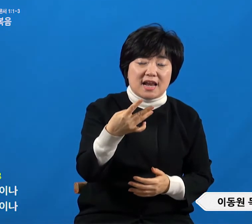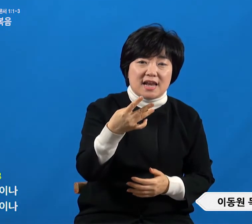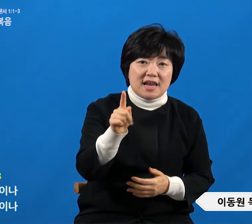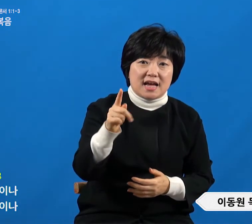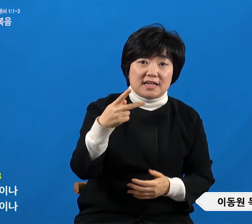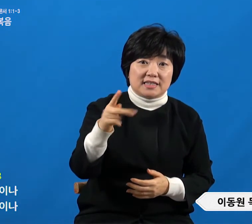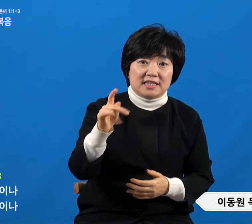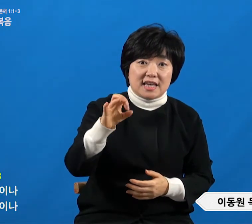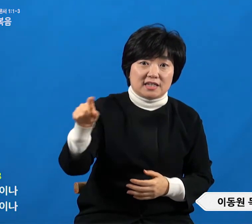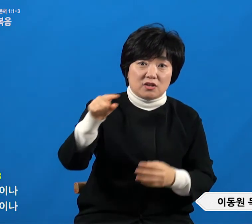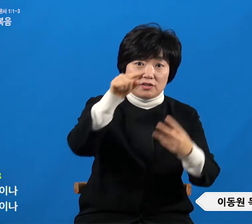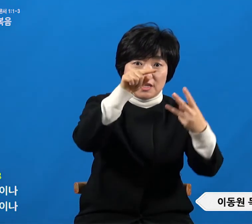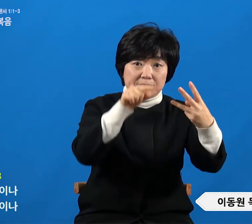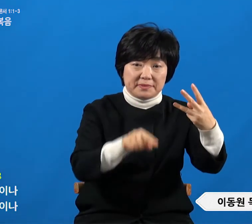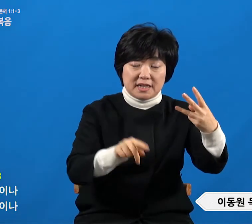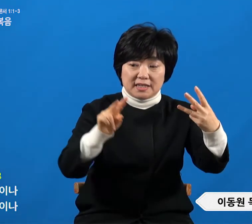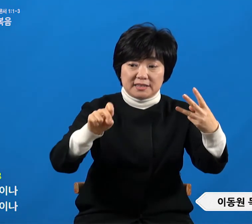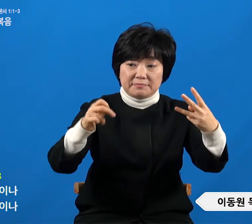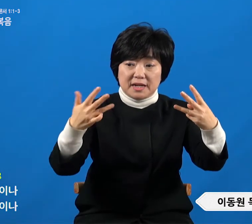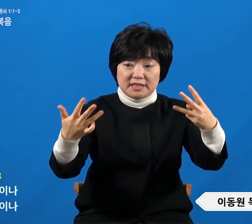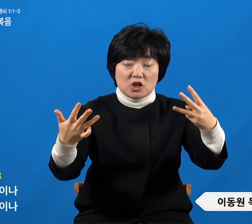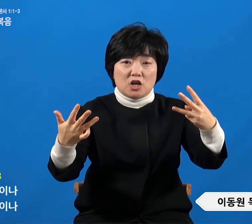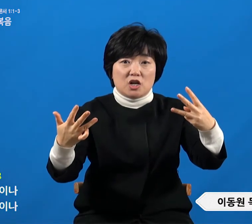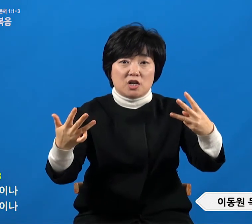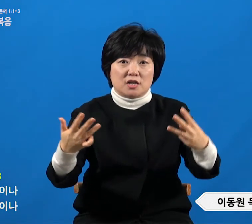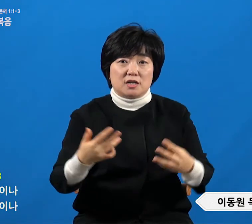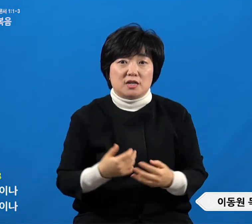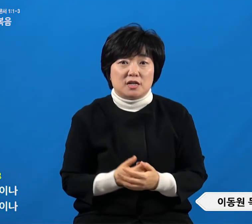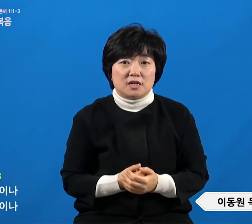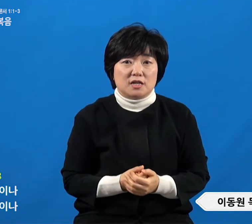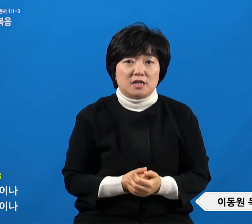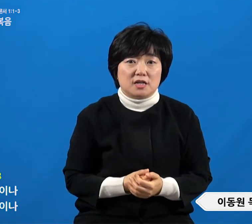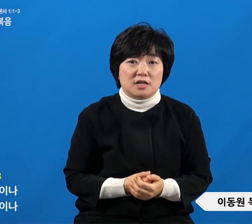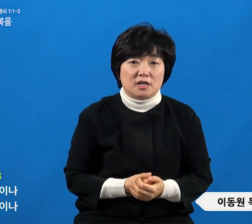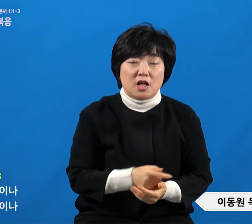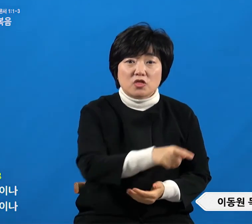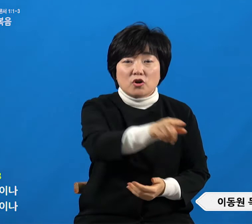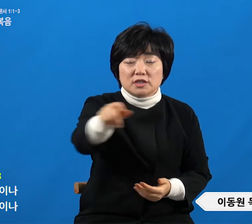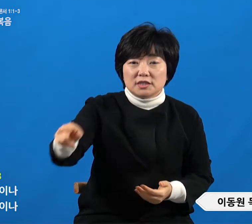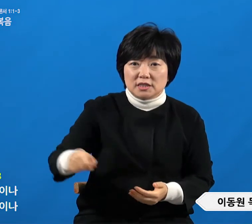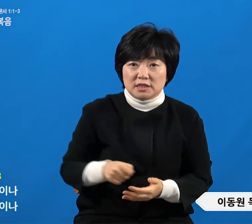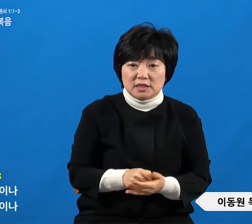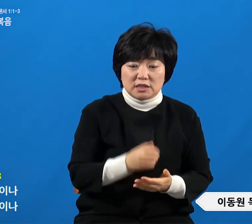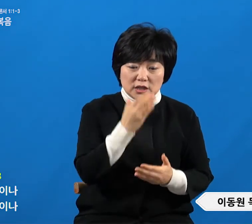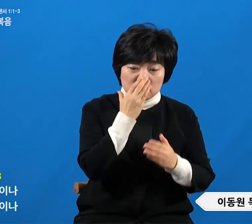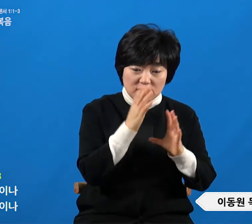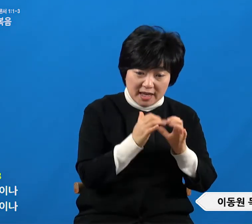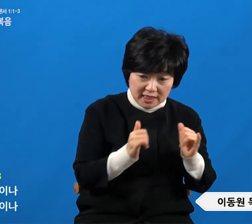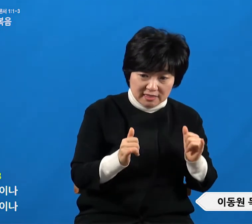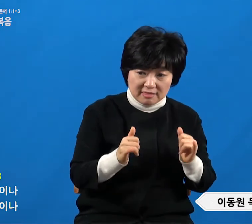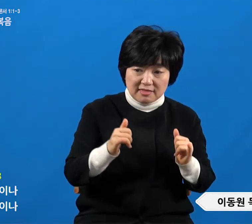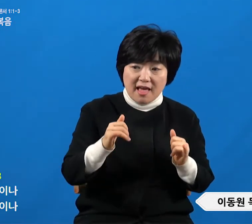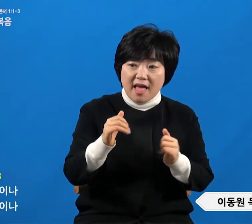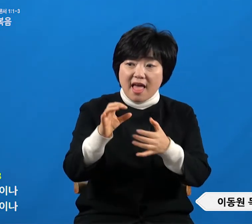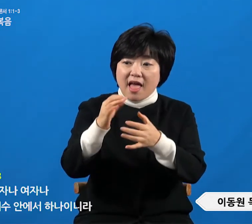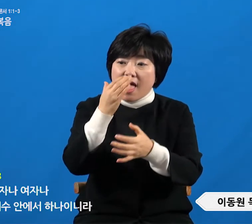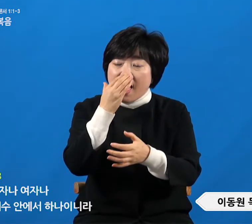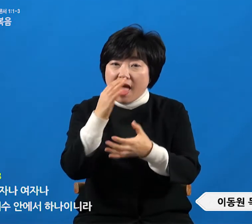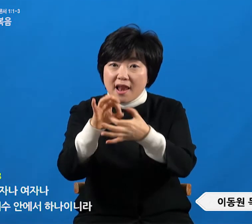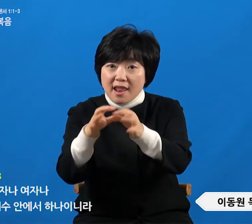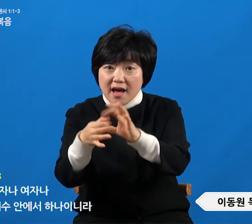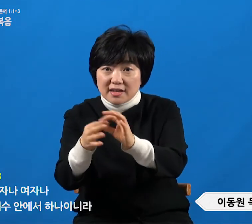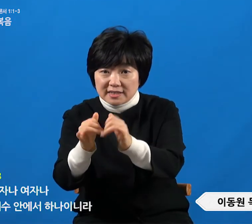말씀을 보십시오. 갈라디아서 3장 28절 다 같이 읽겠습니다. 시작. 너희는 유대인이나 헬라인이나